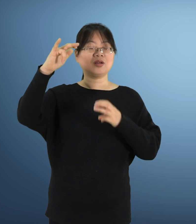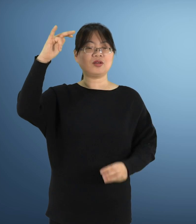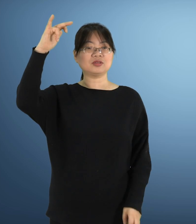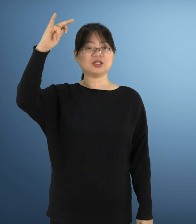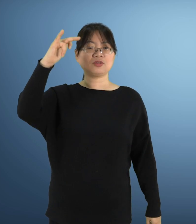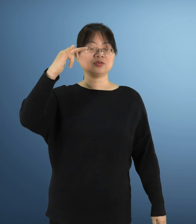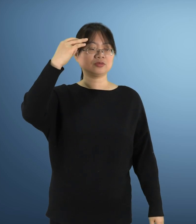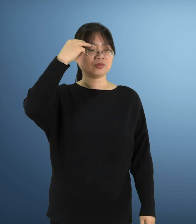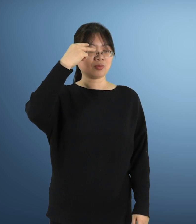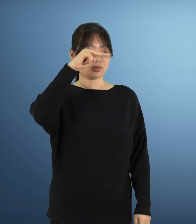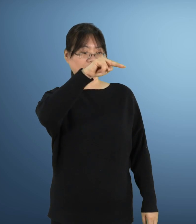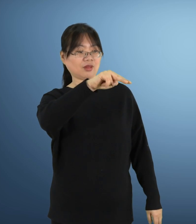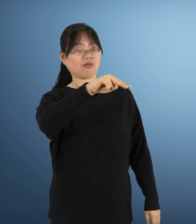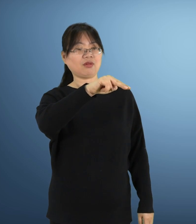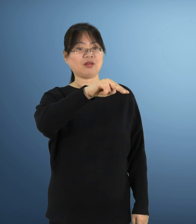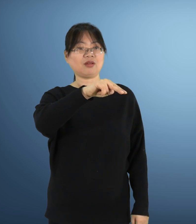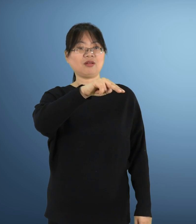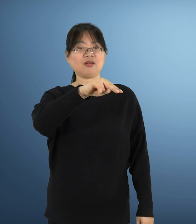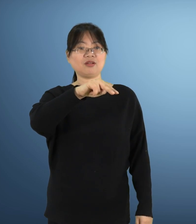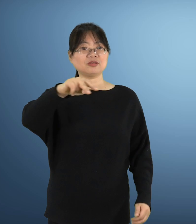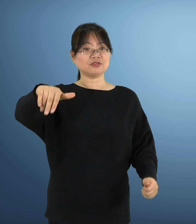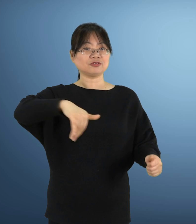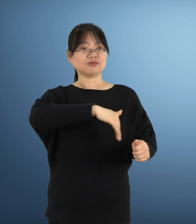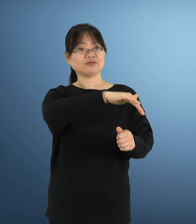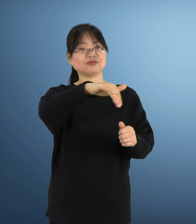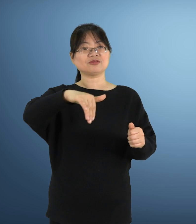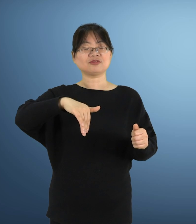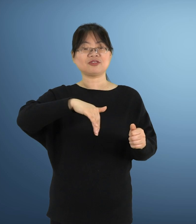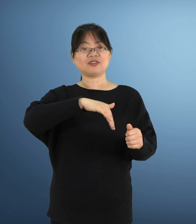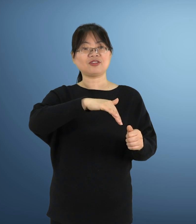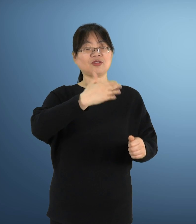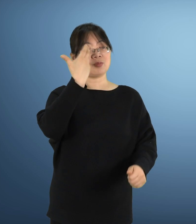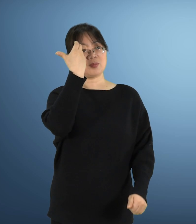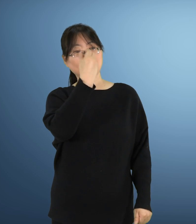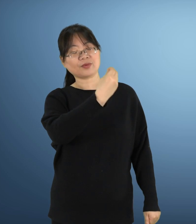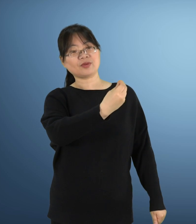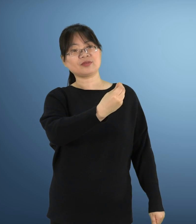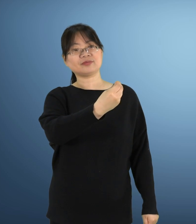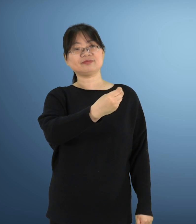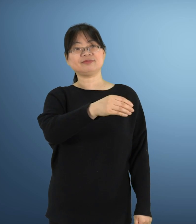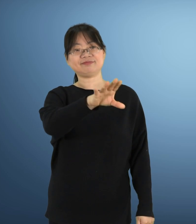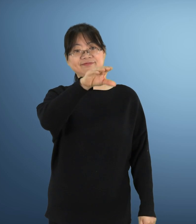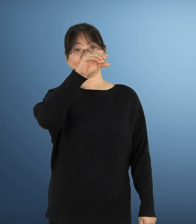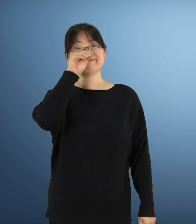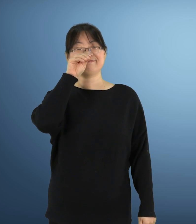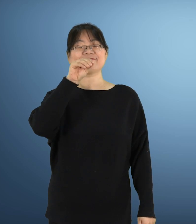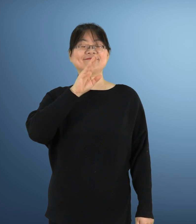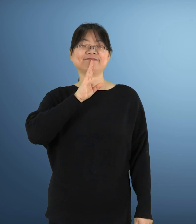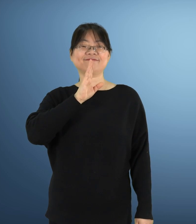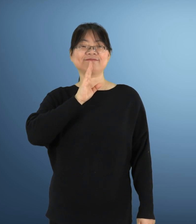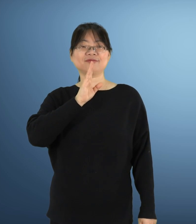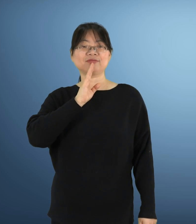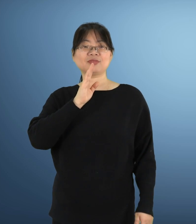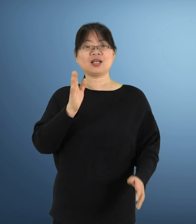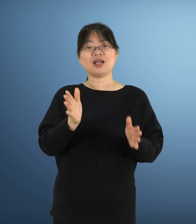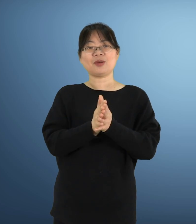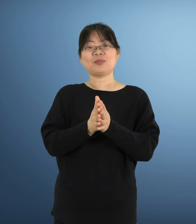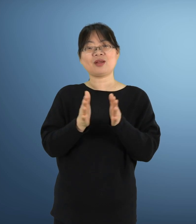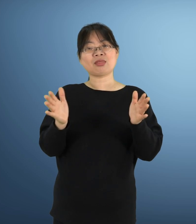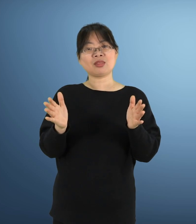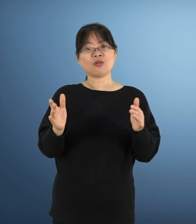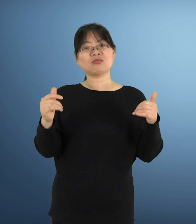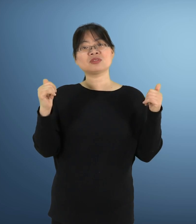내려다보면 저런 풍경이 눈에 쫙 들어와요. 가히 아파트